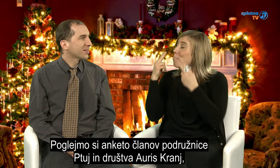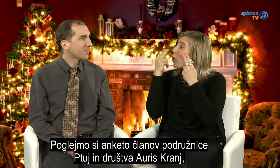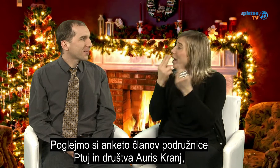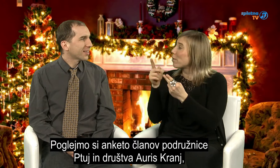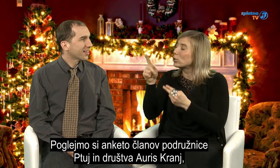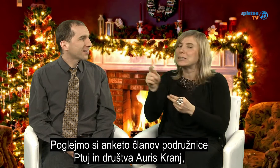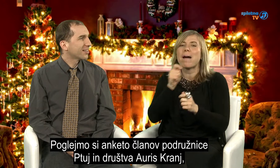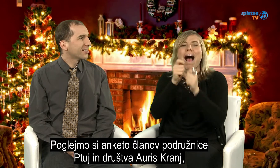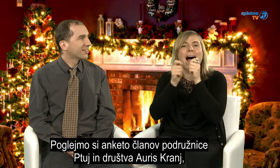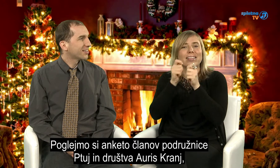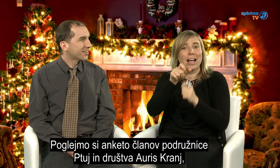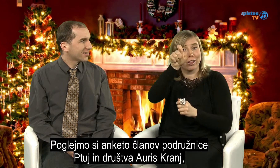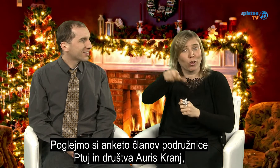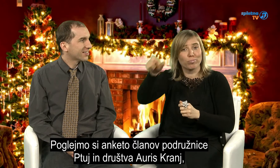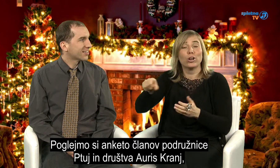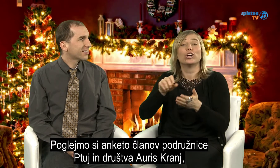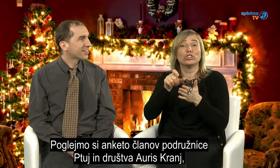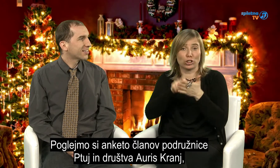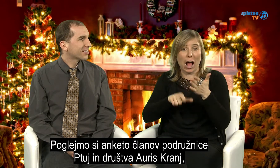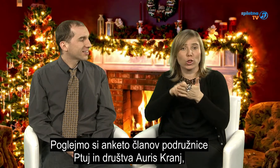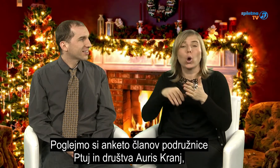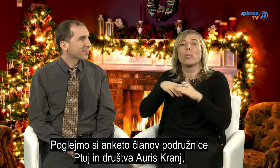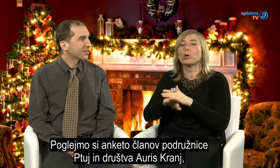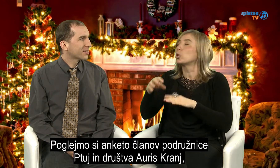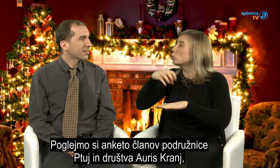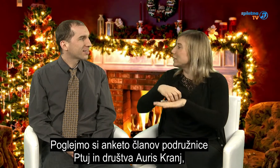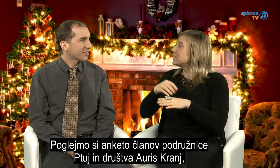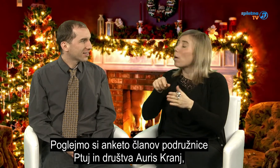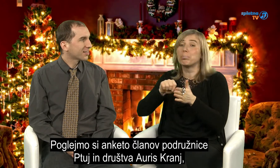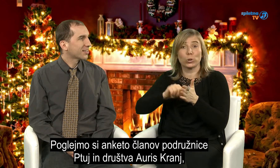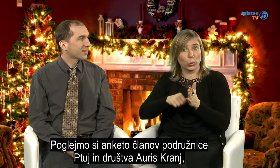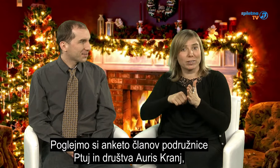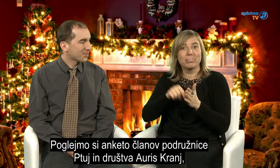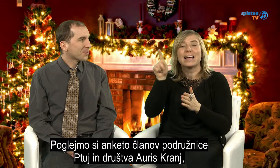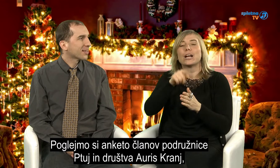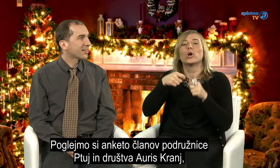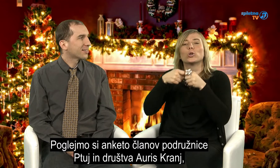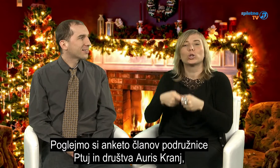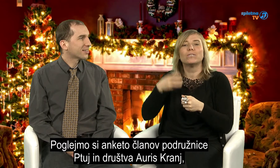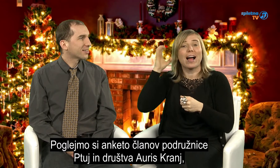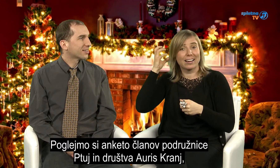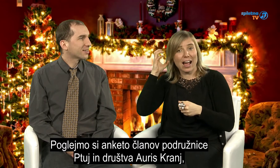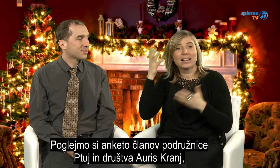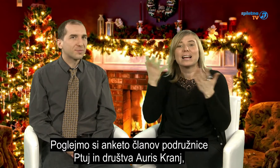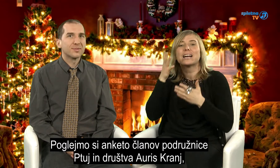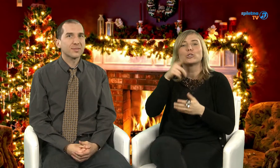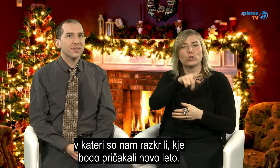Poglejmo si anketo članov podružnice Ptuj in društva Auris Kranj, v katerim so nam razkrili, kje bodo pričakali novo leto.